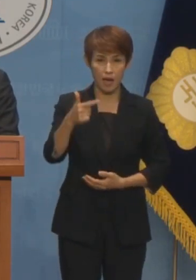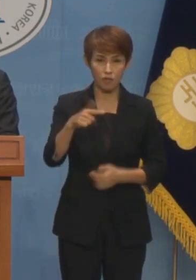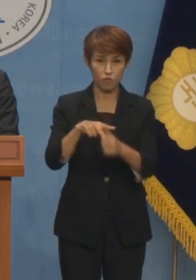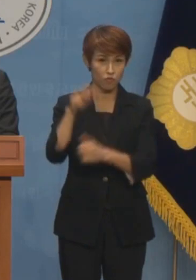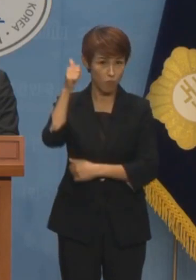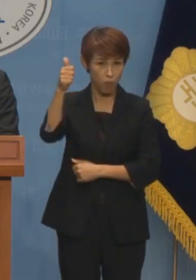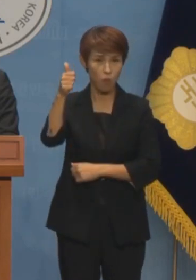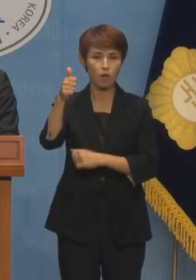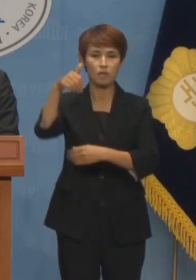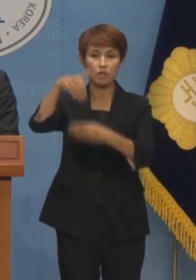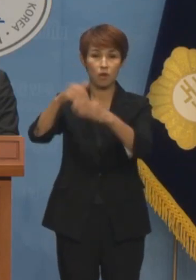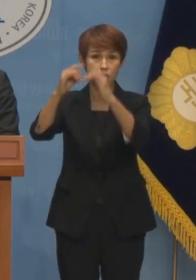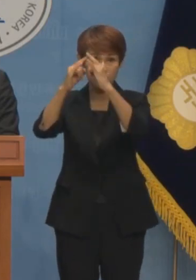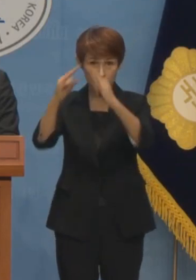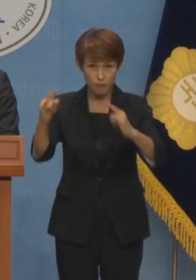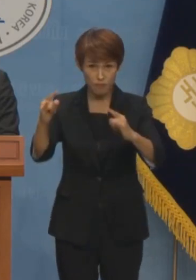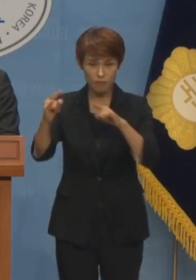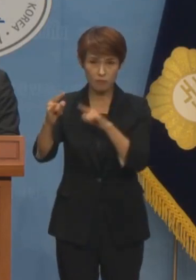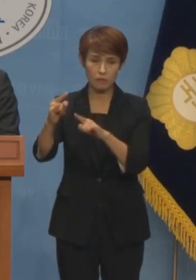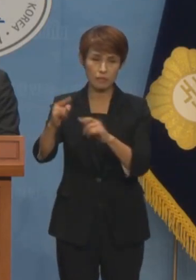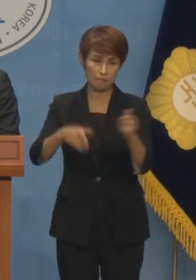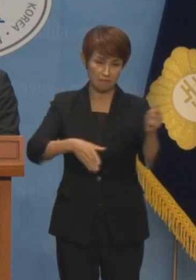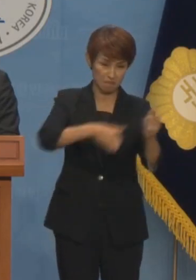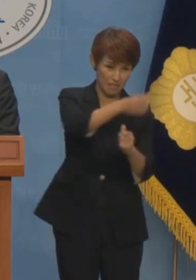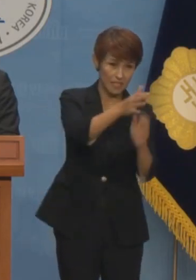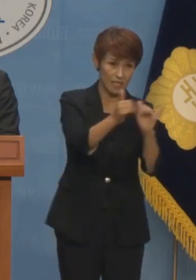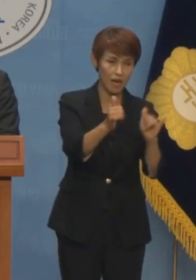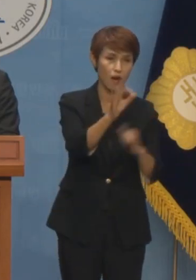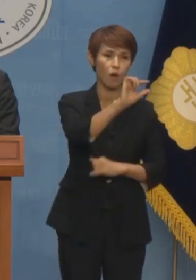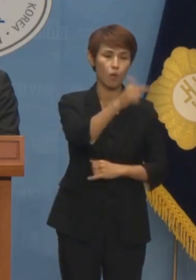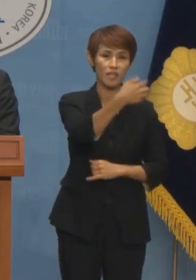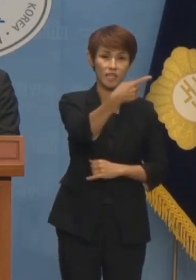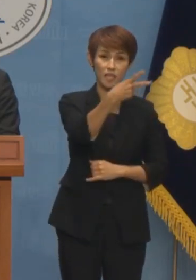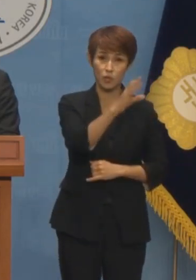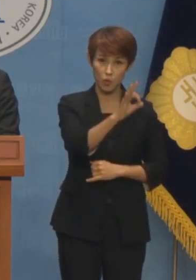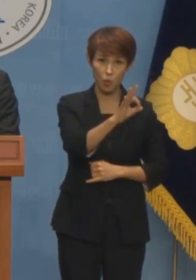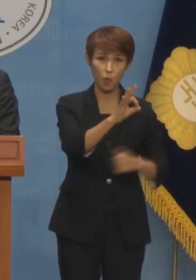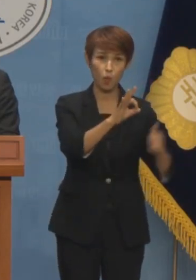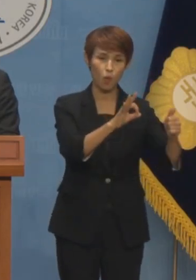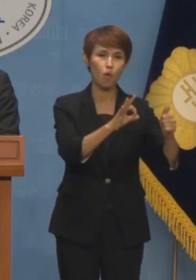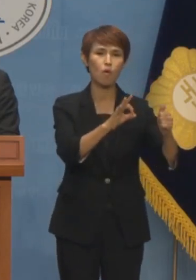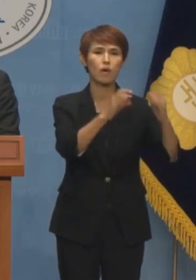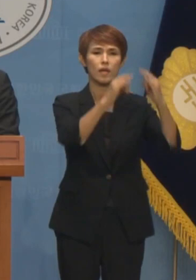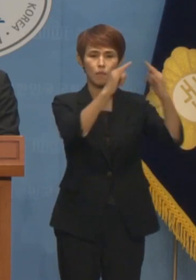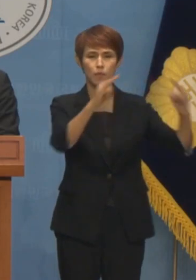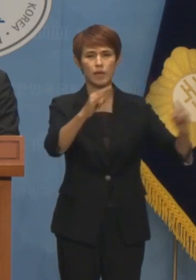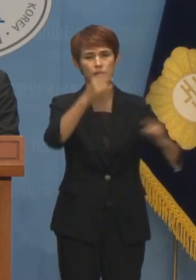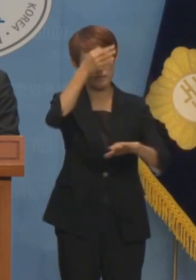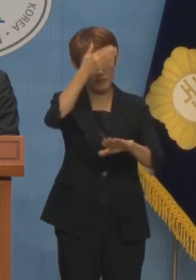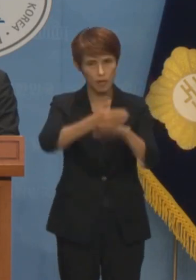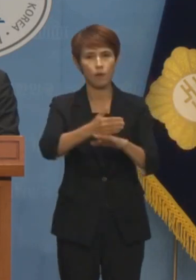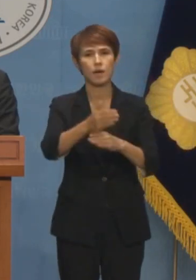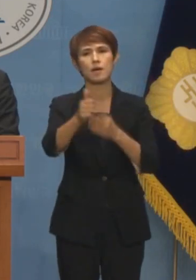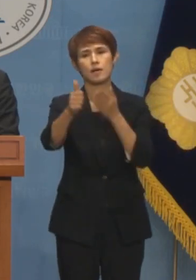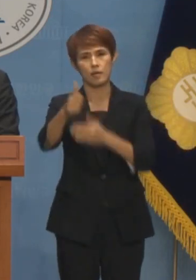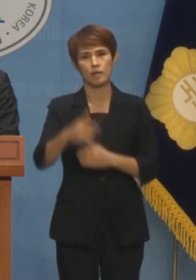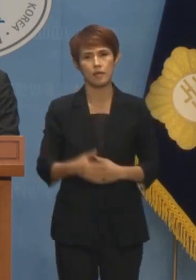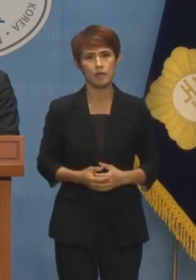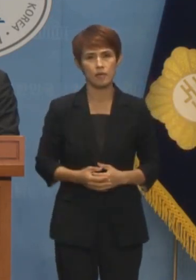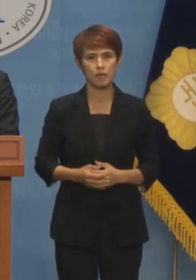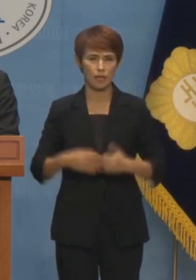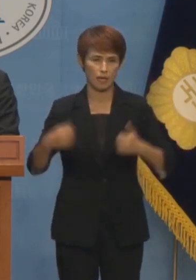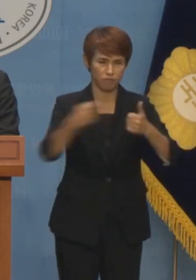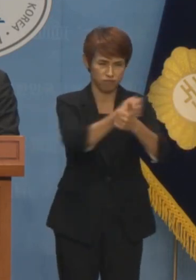캠프는 가해자로 더 씌워진 원희룡 후보와 캠프에 진심 어린 사과를 하고 관련 폭력 사태의